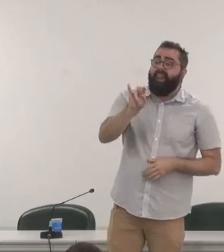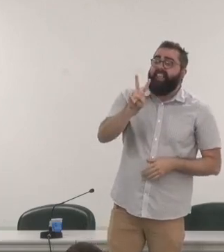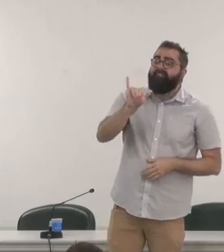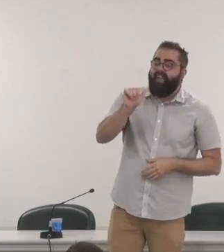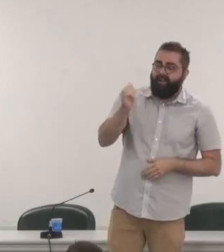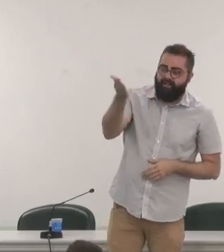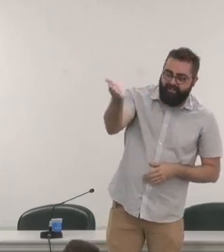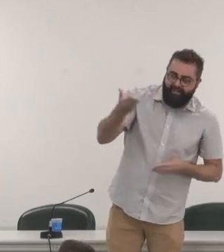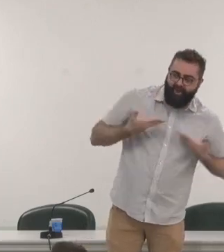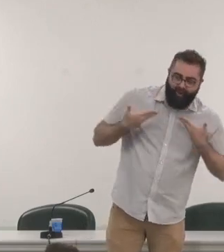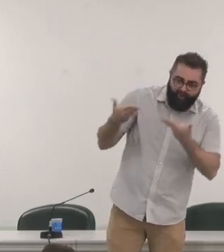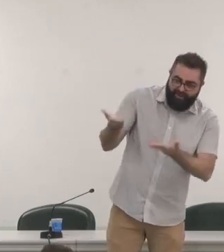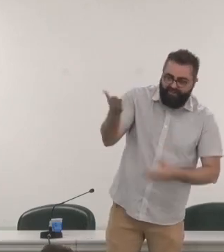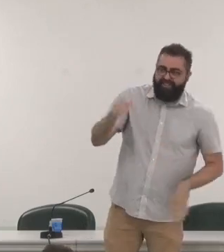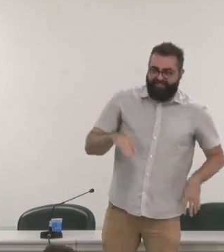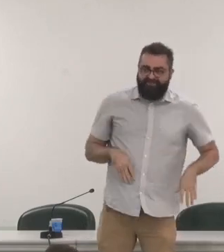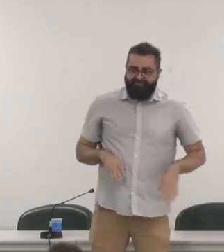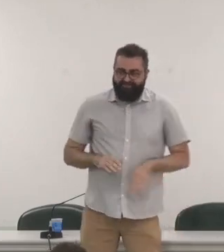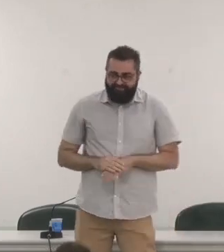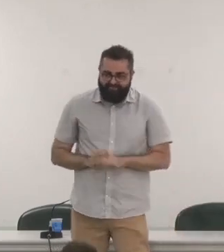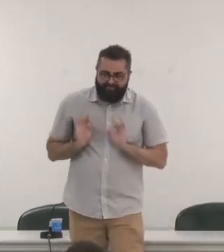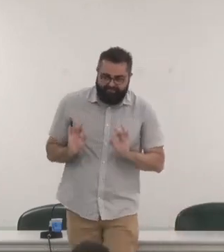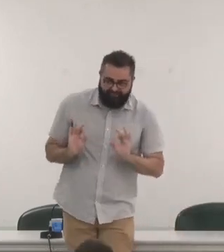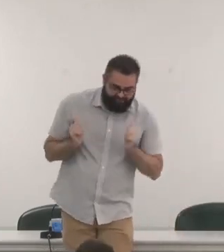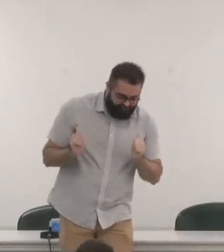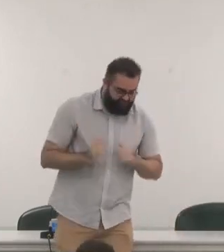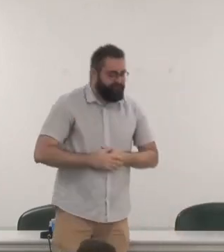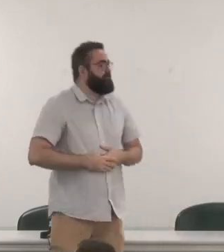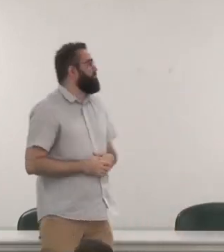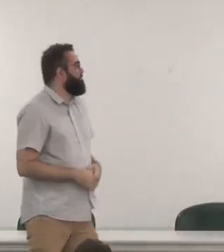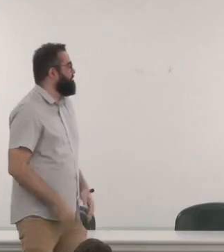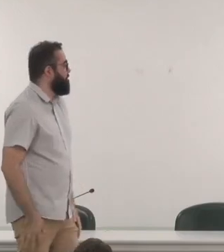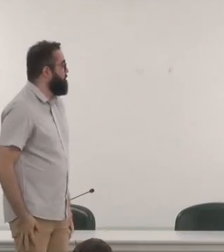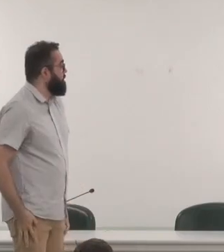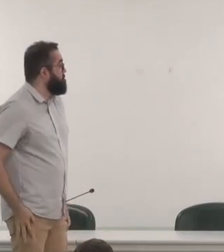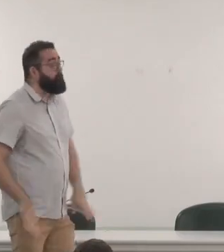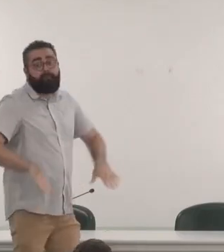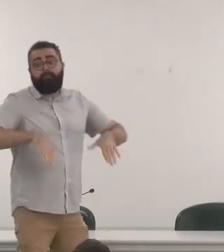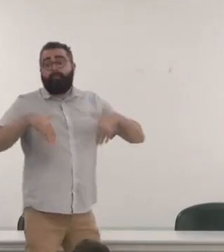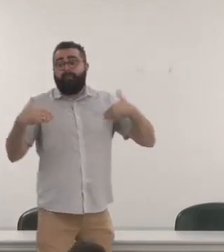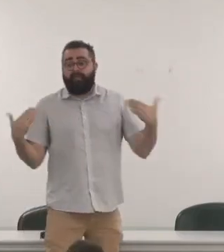presentes. Muito obrigado à professora Lívia pelo convite de participar dessa mesa.